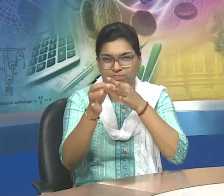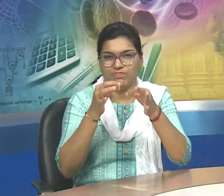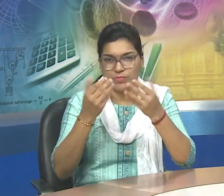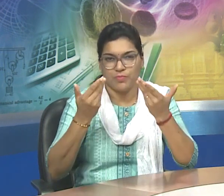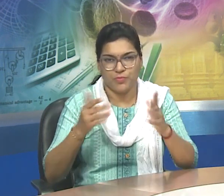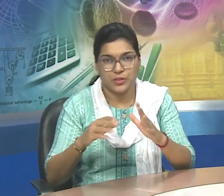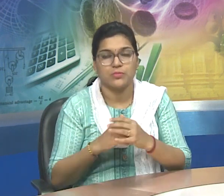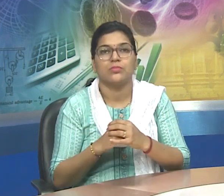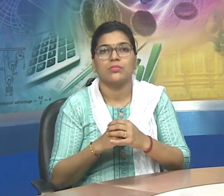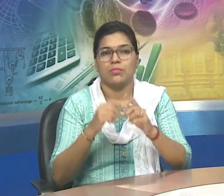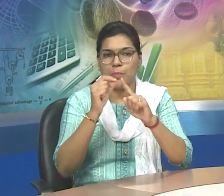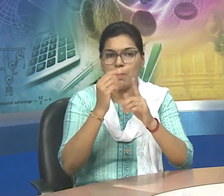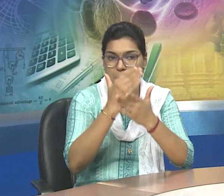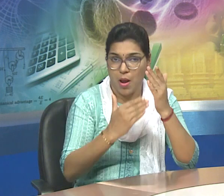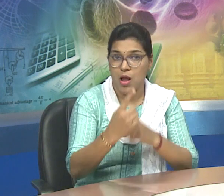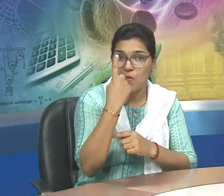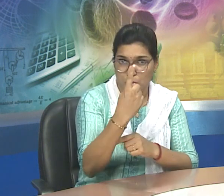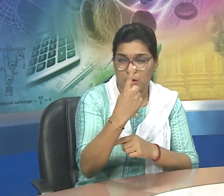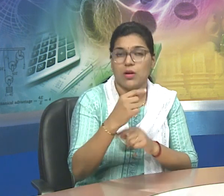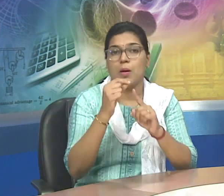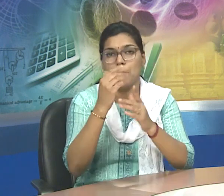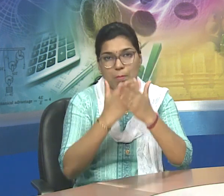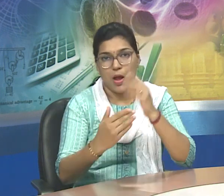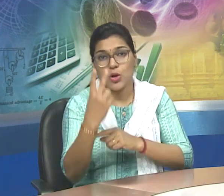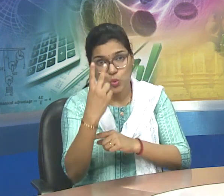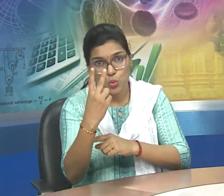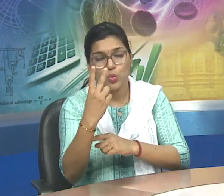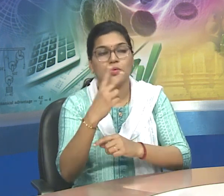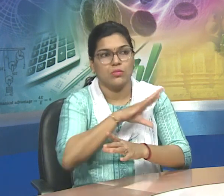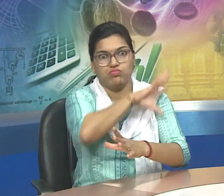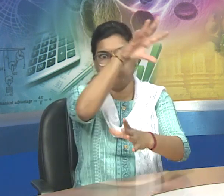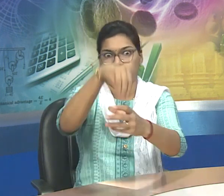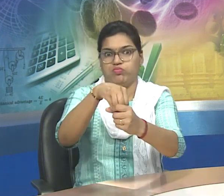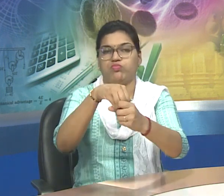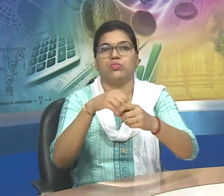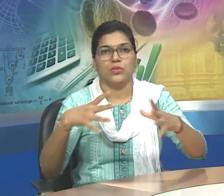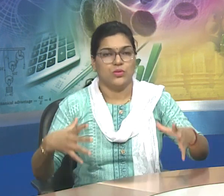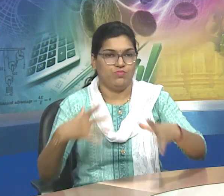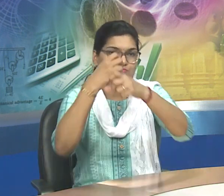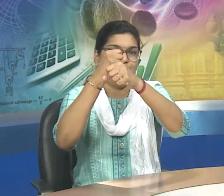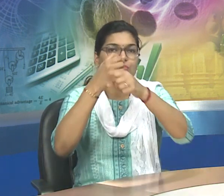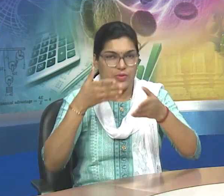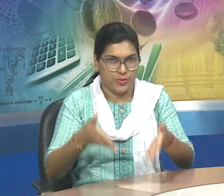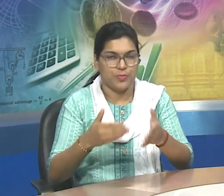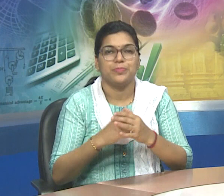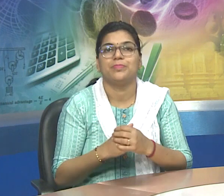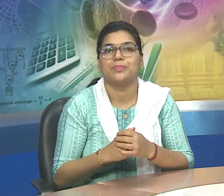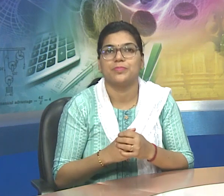अभी तक हमने पार्ट को समझा। पार्ट 1 और पार्ट 2 दोनों की समरी, दोनों